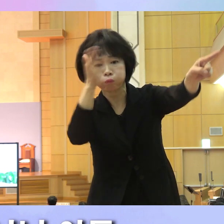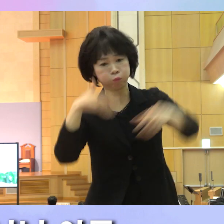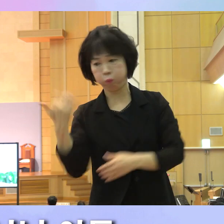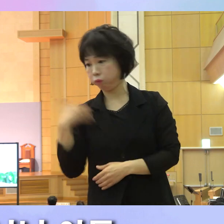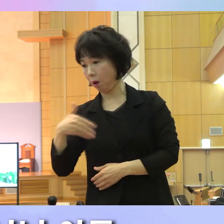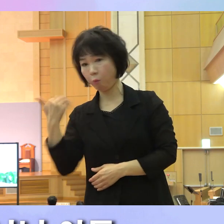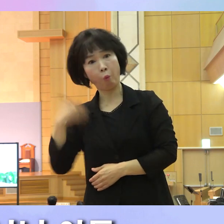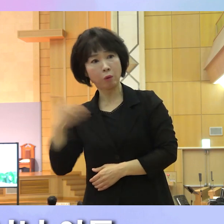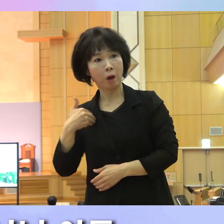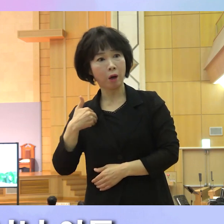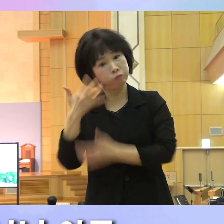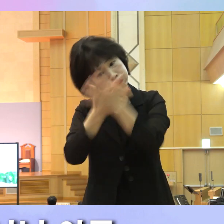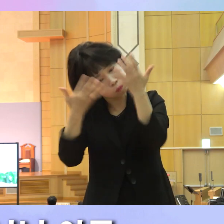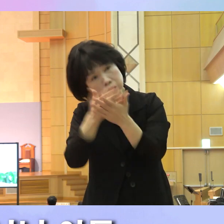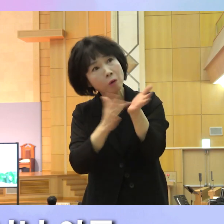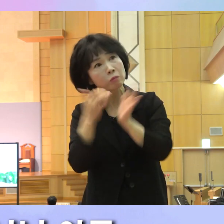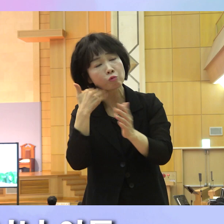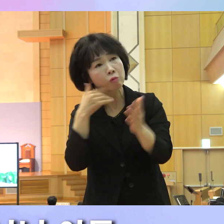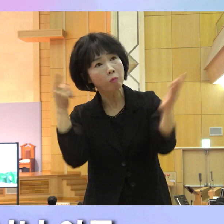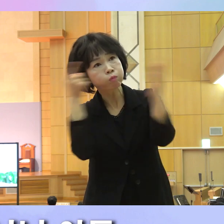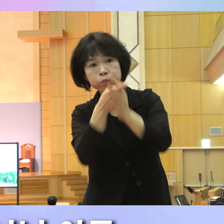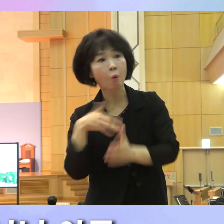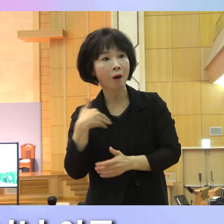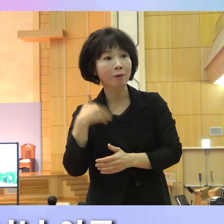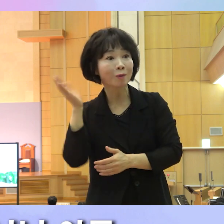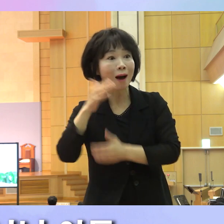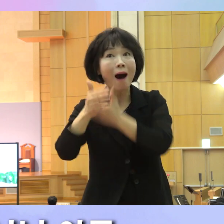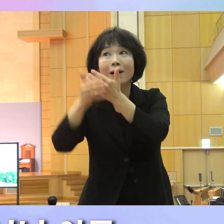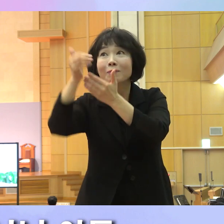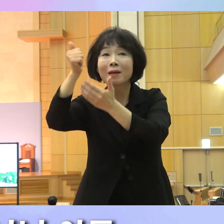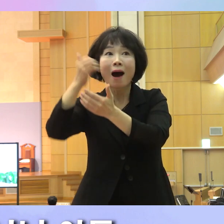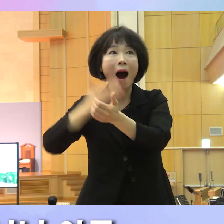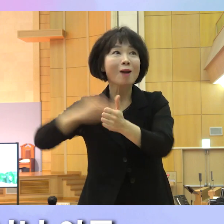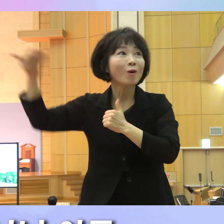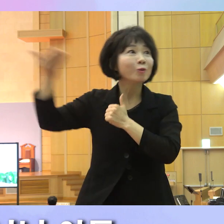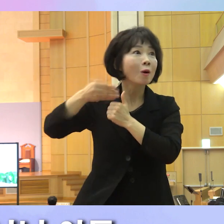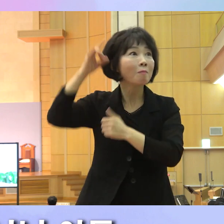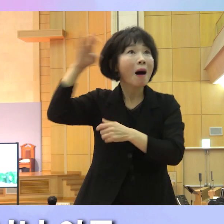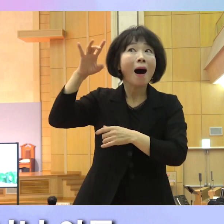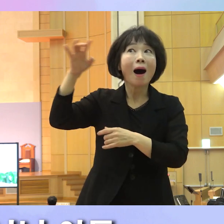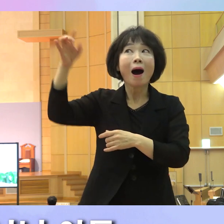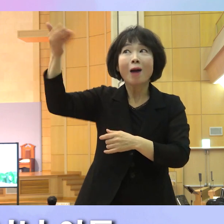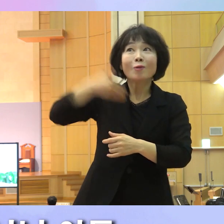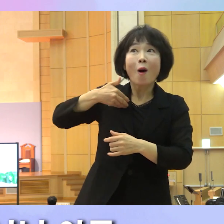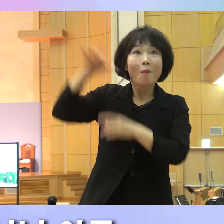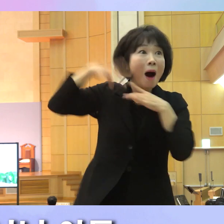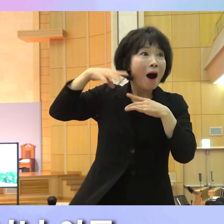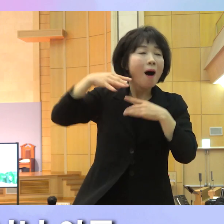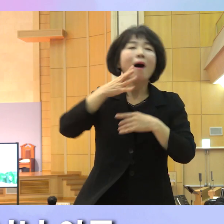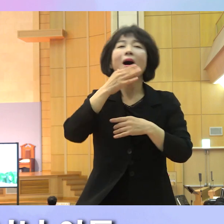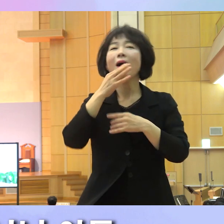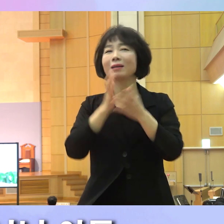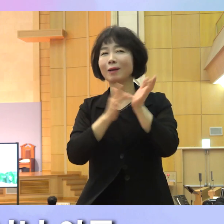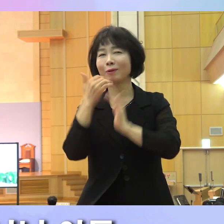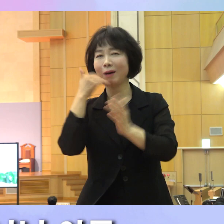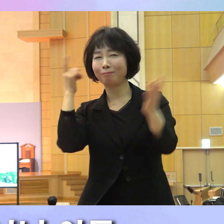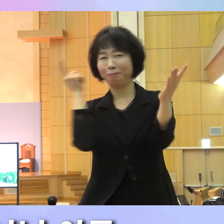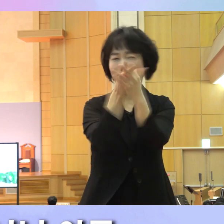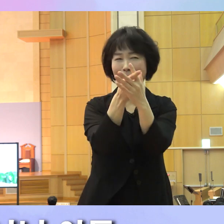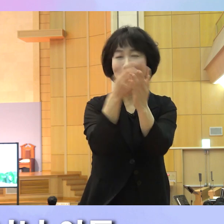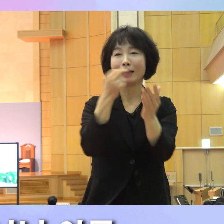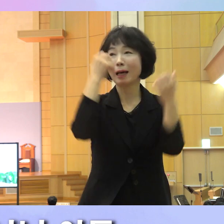알 수도 없고 알지 못하면 그렇게 말할 수도 없습니다. 예수님이 살아계신